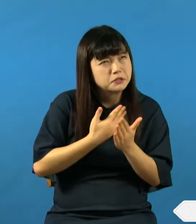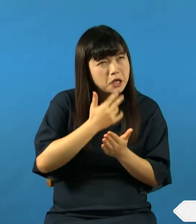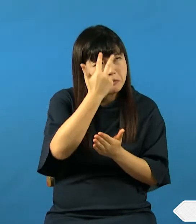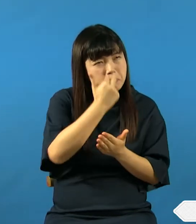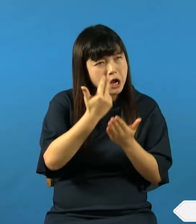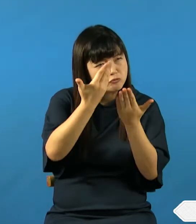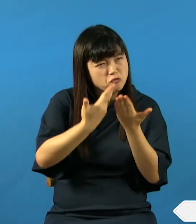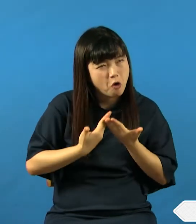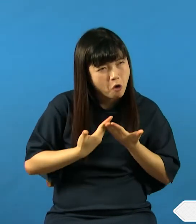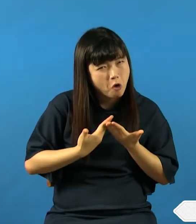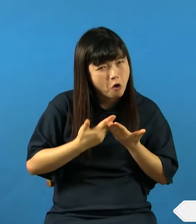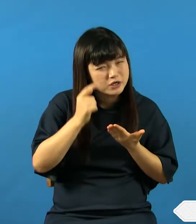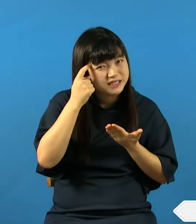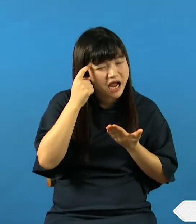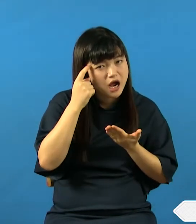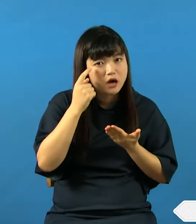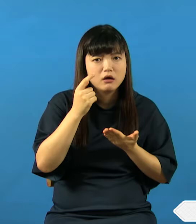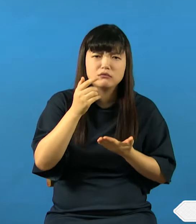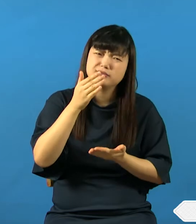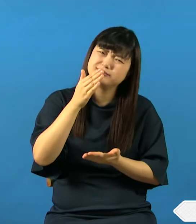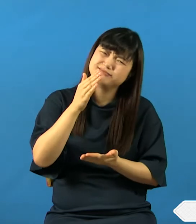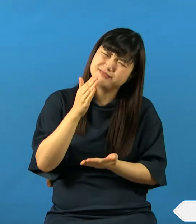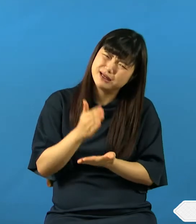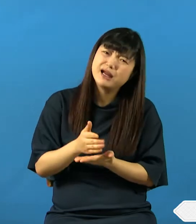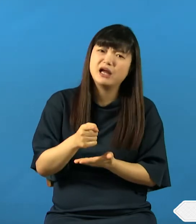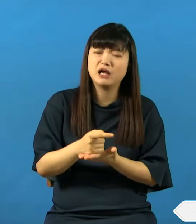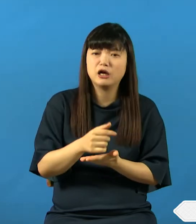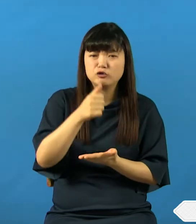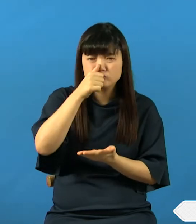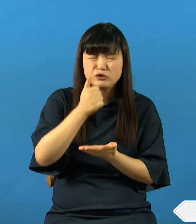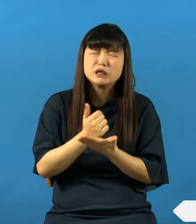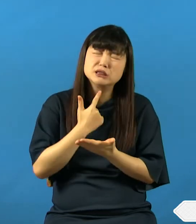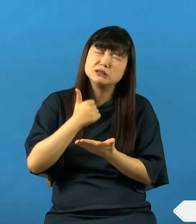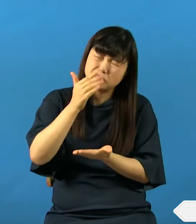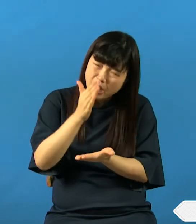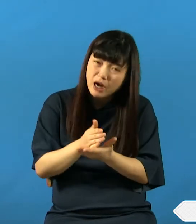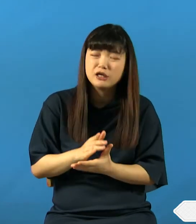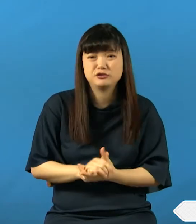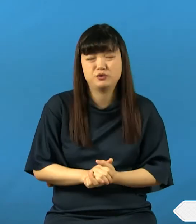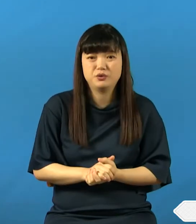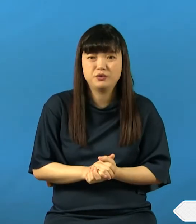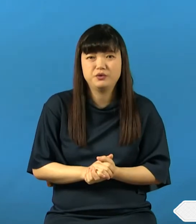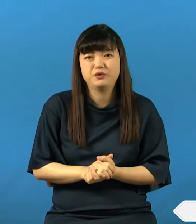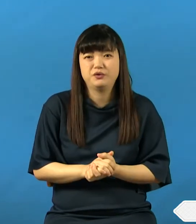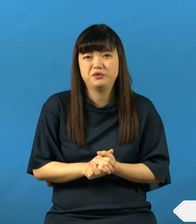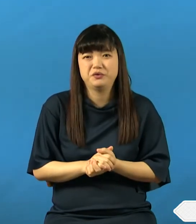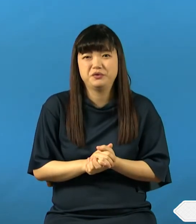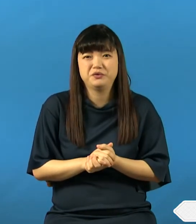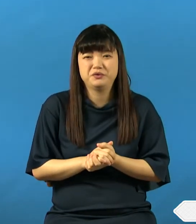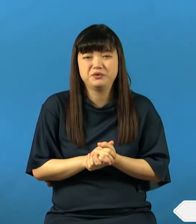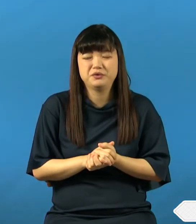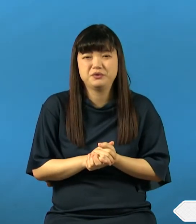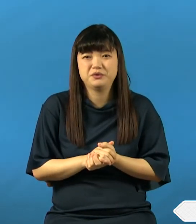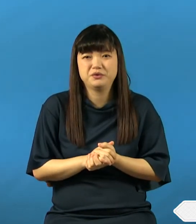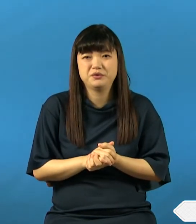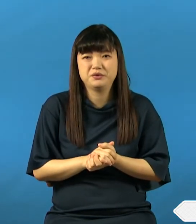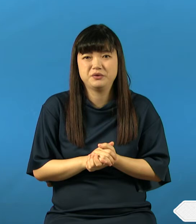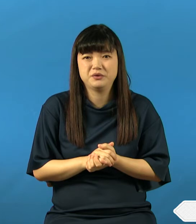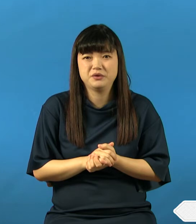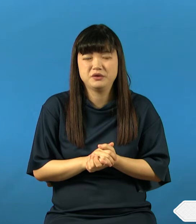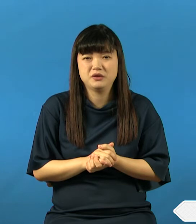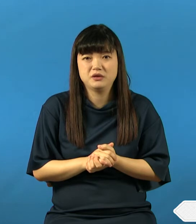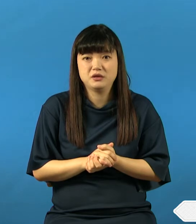하나님이 봐주십니까? 죄를 안 지어야지. 다른 걸로 그 뭘 덮을 수 있는 그런 것이 아니지